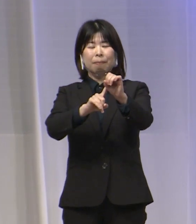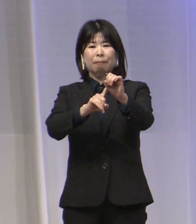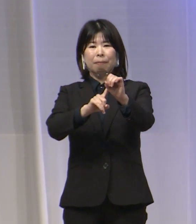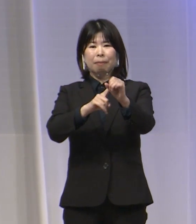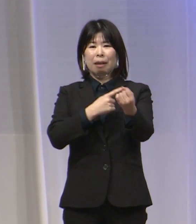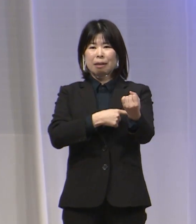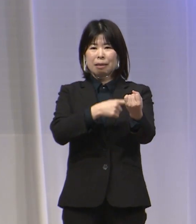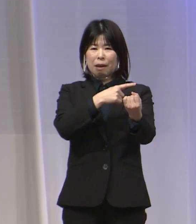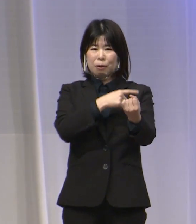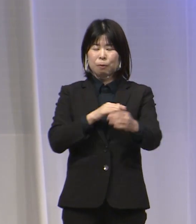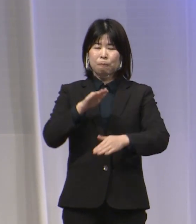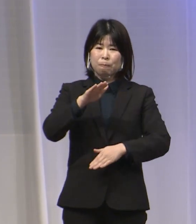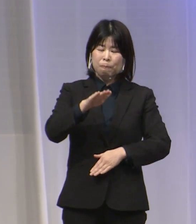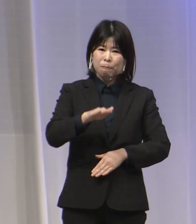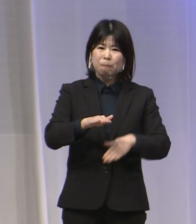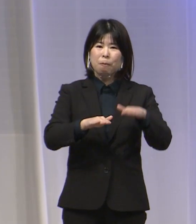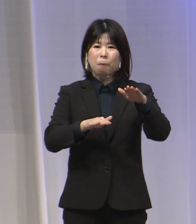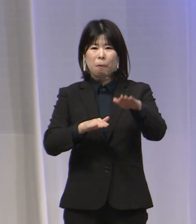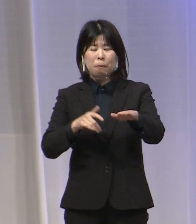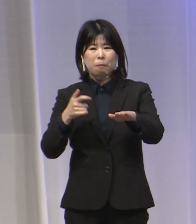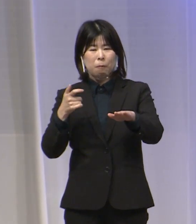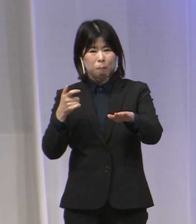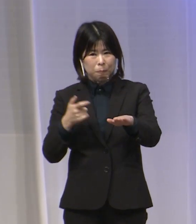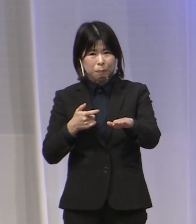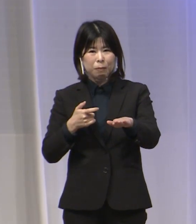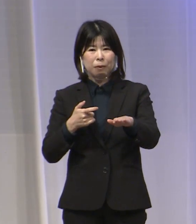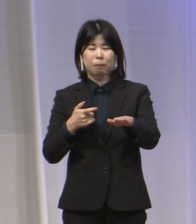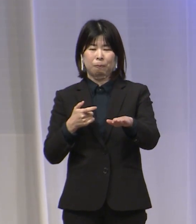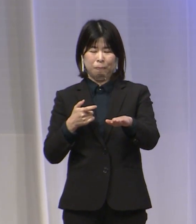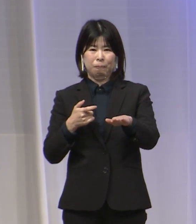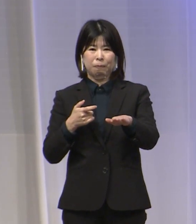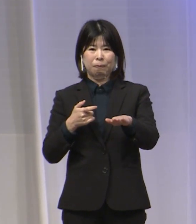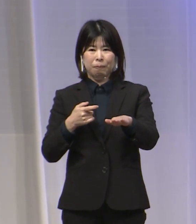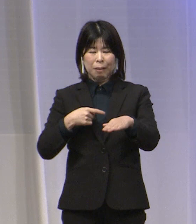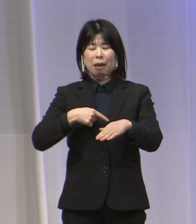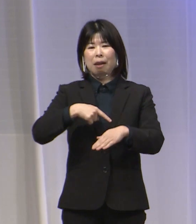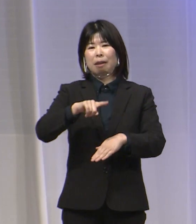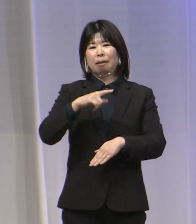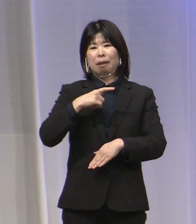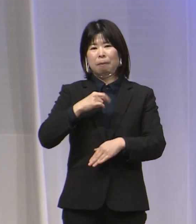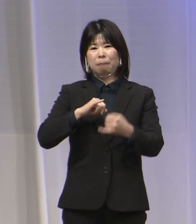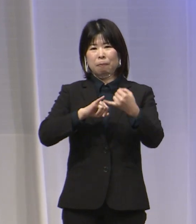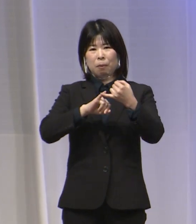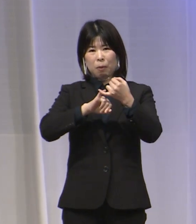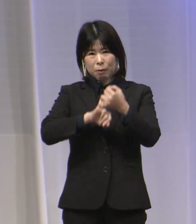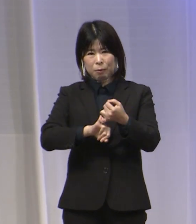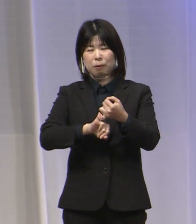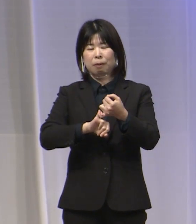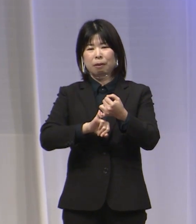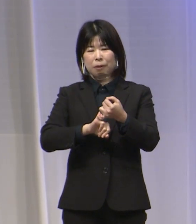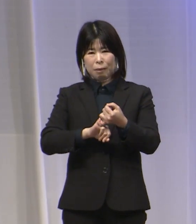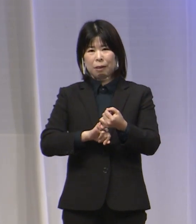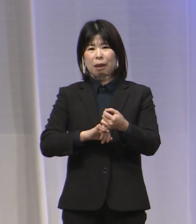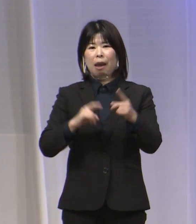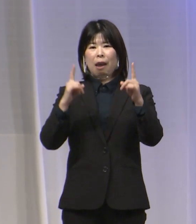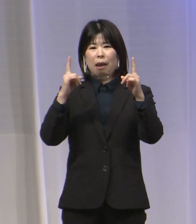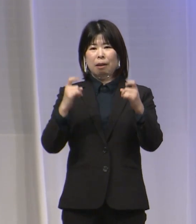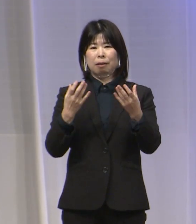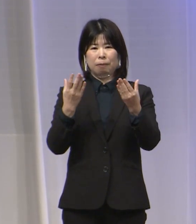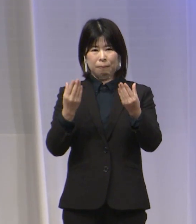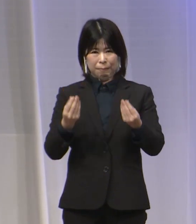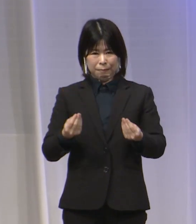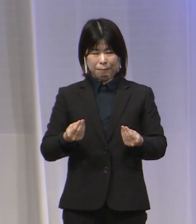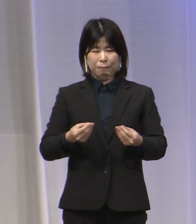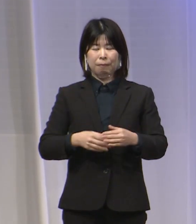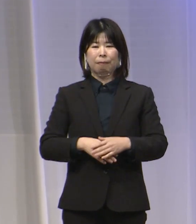力強く一歩一歩のぞみのぞみを胸に歩んでいくことを約束し信州人誓いの言葉